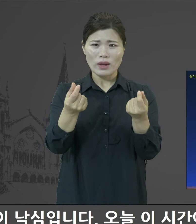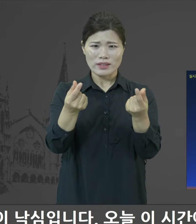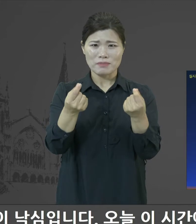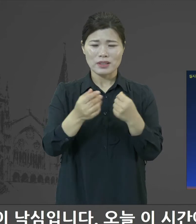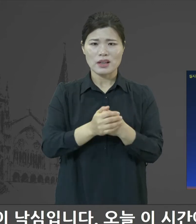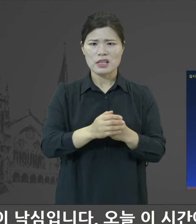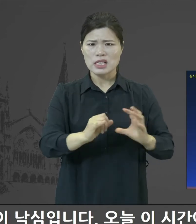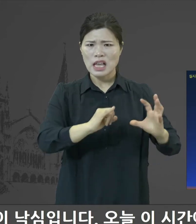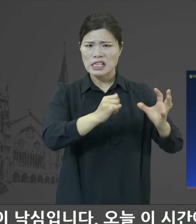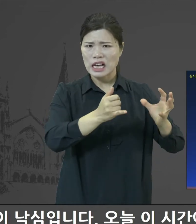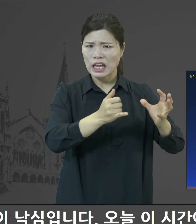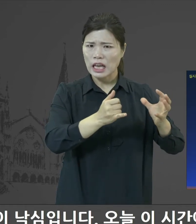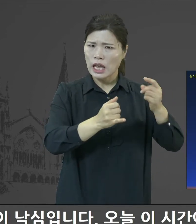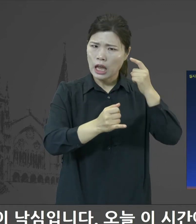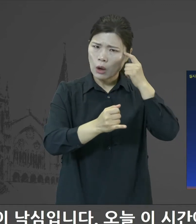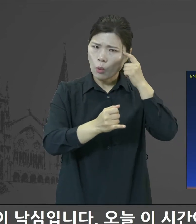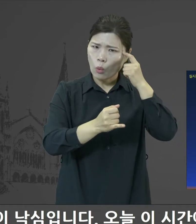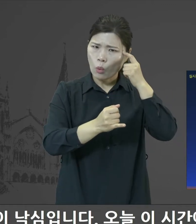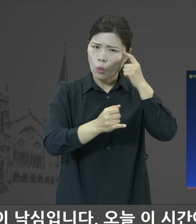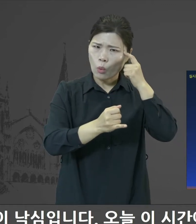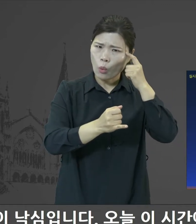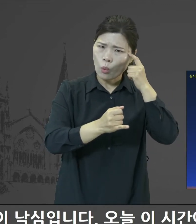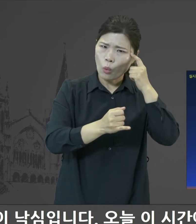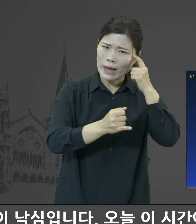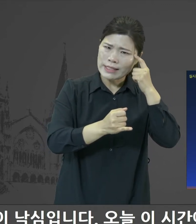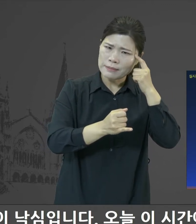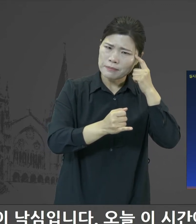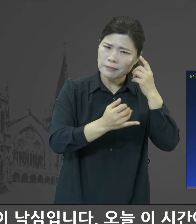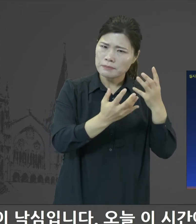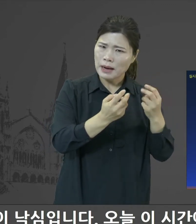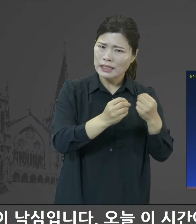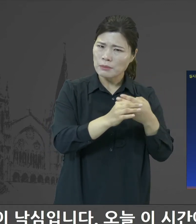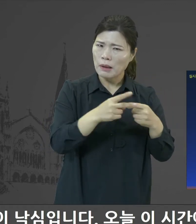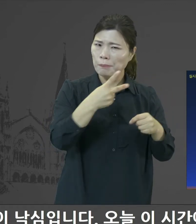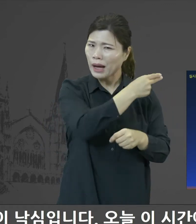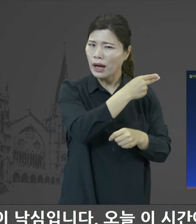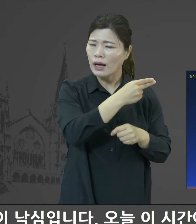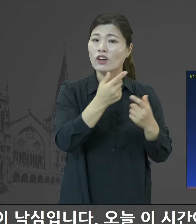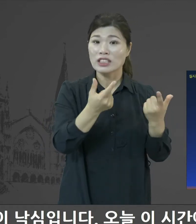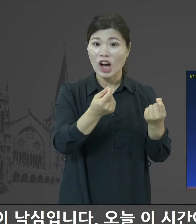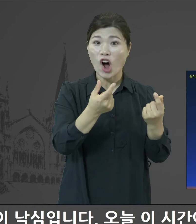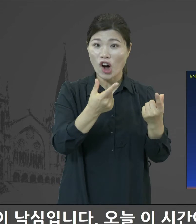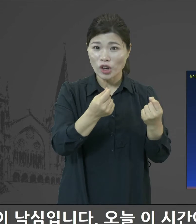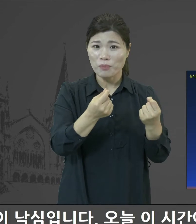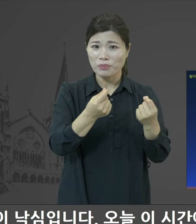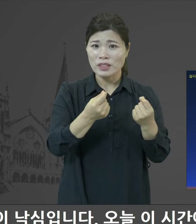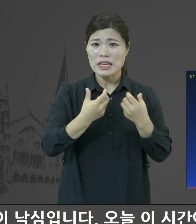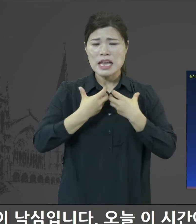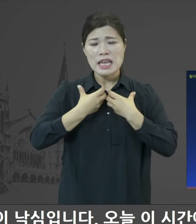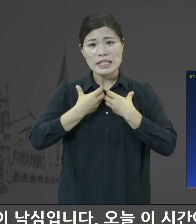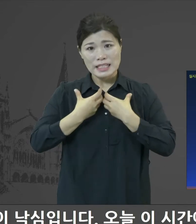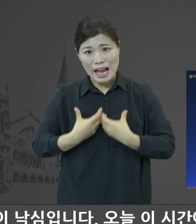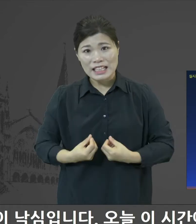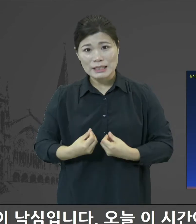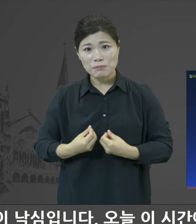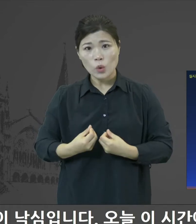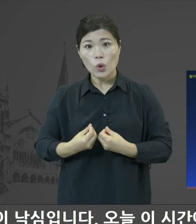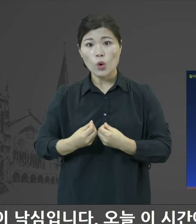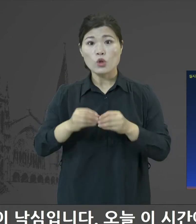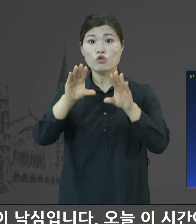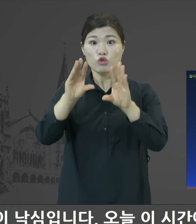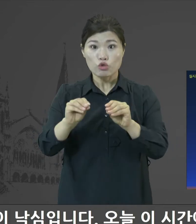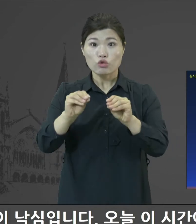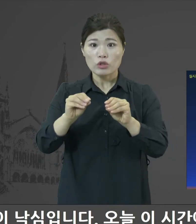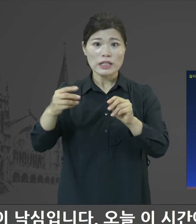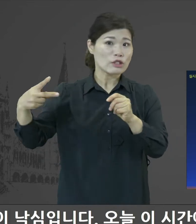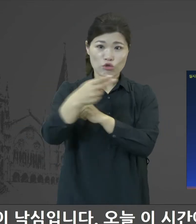자꾸 많아지면 뚝 해야 되지 않습니까? 낙심도요, 생기면 뚝 하실 수 있어야 됩니다. 근데 뚝이 작동하려면 말씀의 본질을 알아야